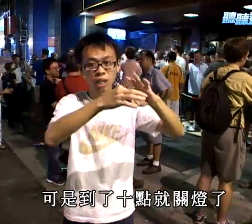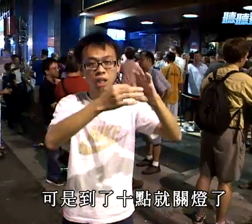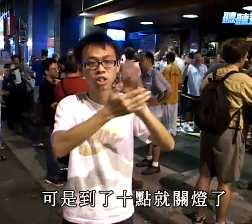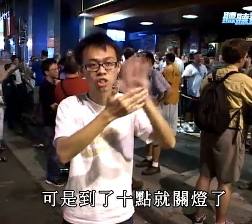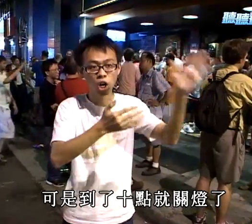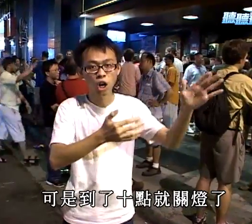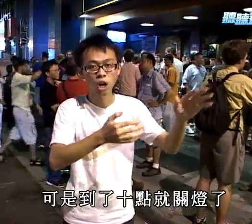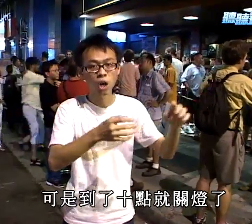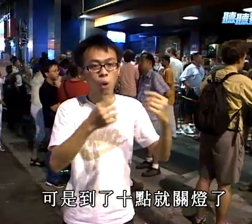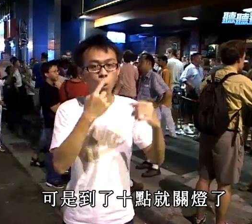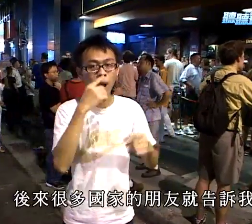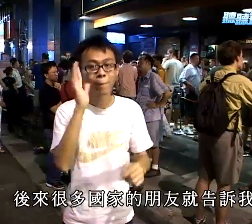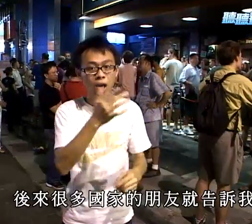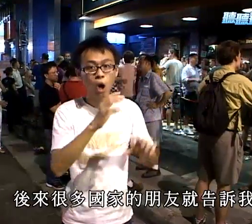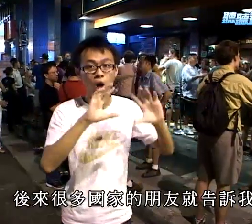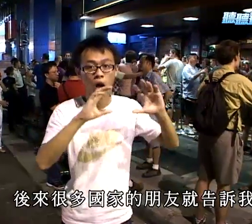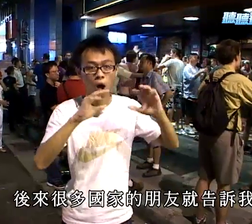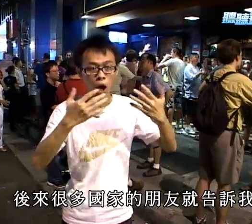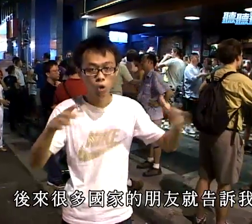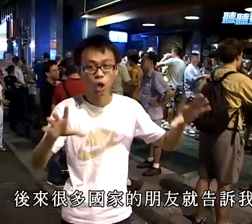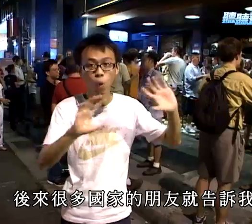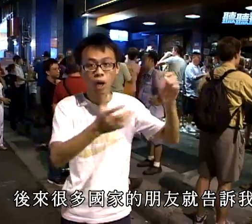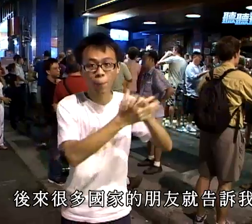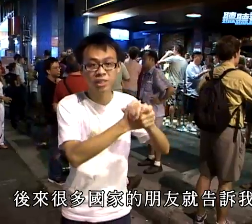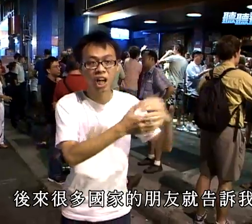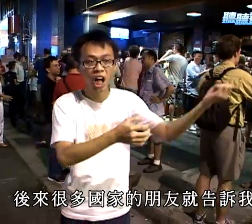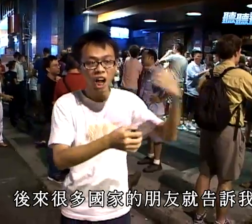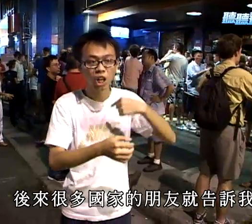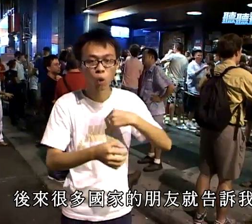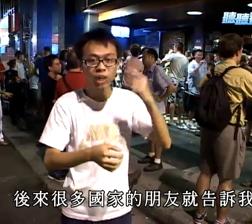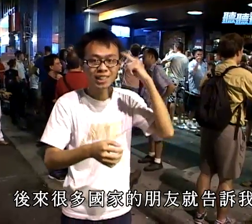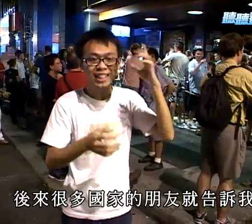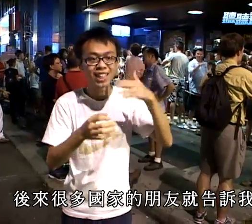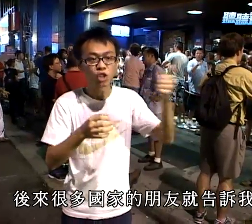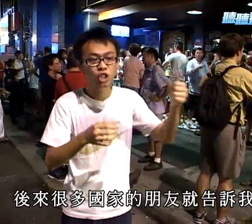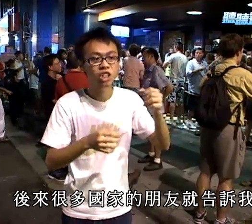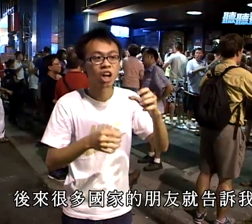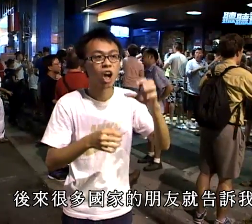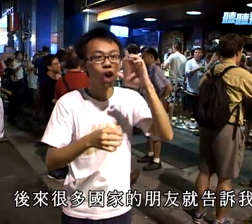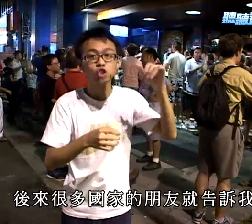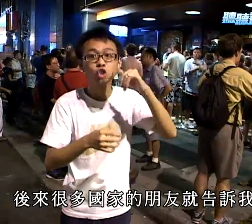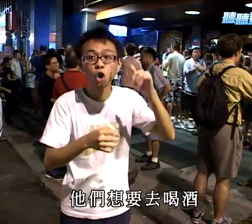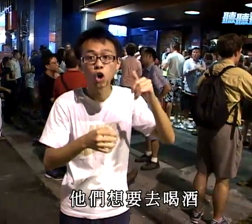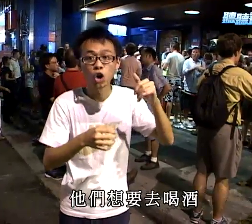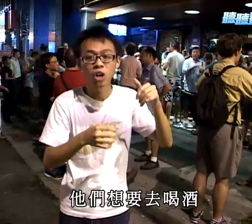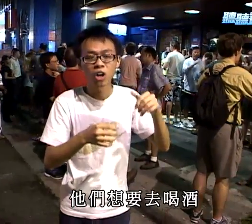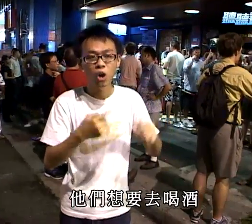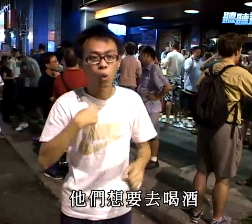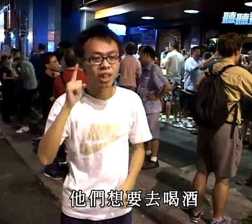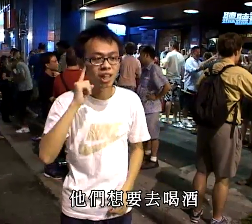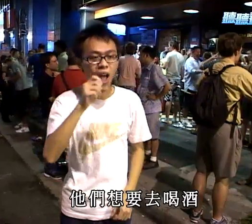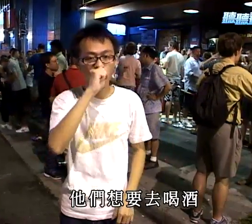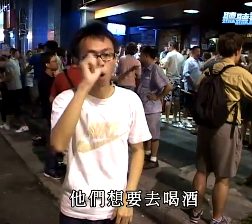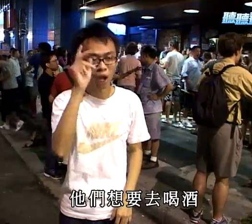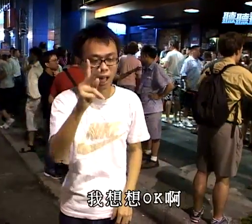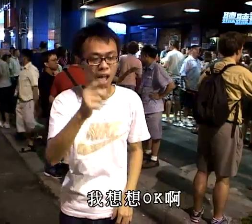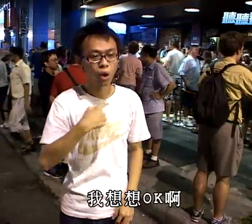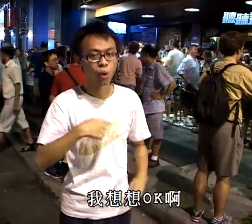灯了。那后来很多国家的朋友就告诉我，他们想要去喝酒，我想想 OK